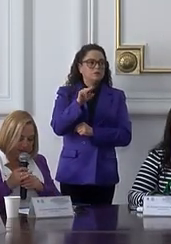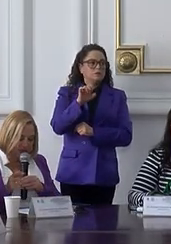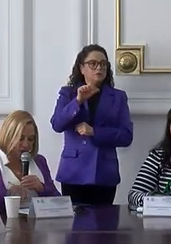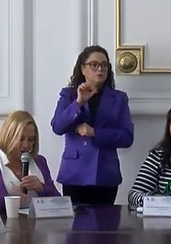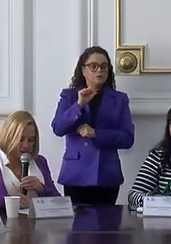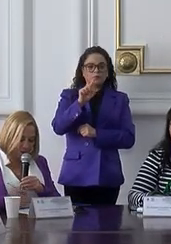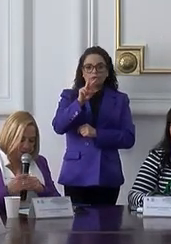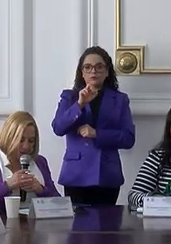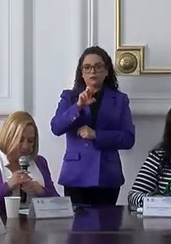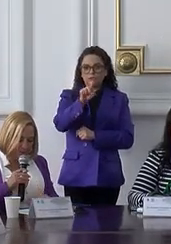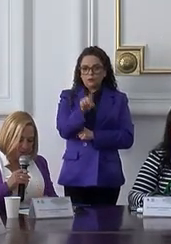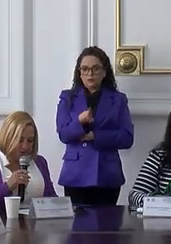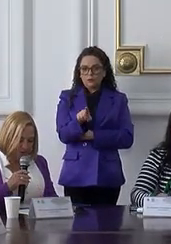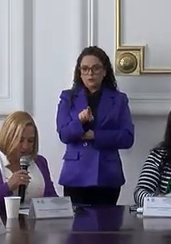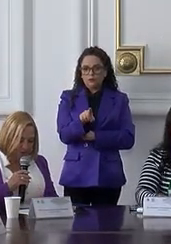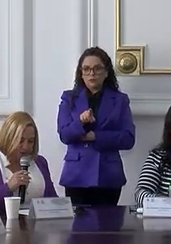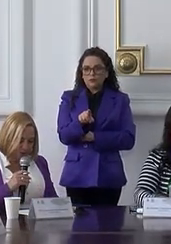Álvarez Camacho.